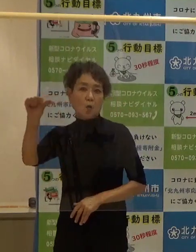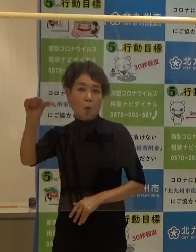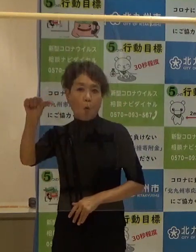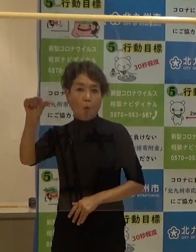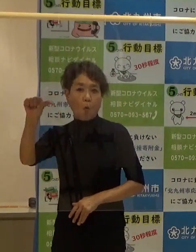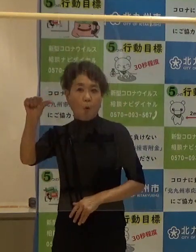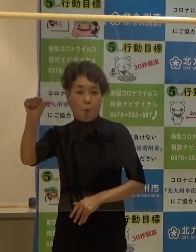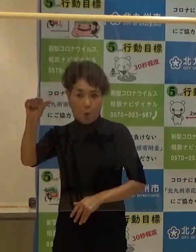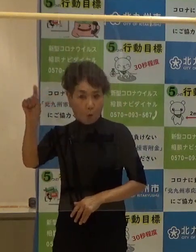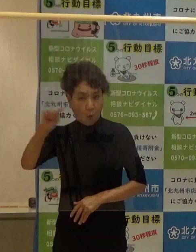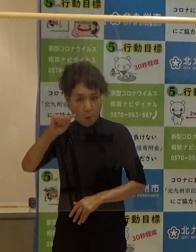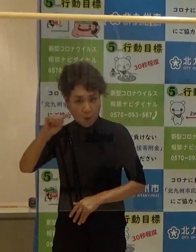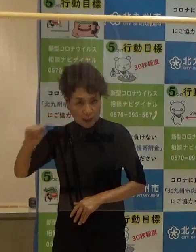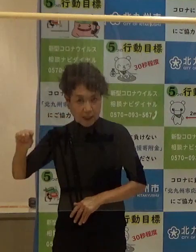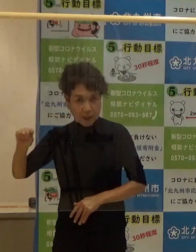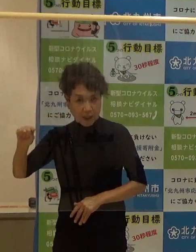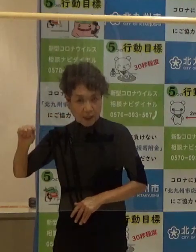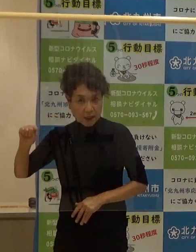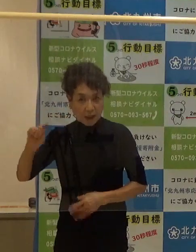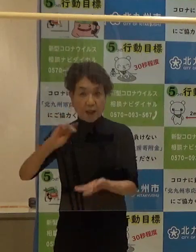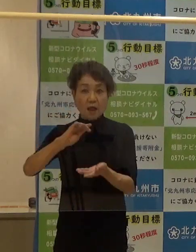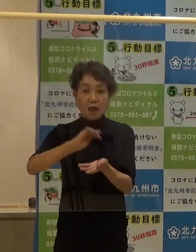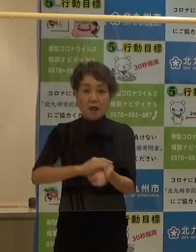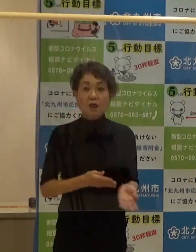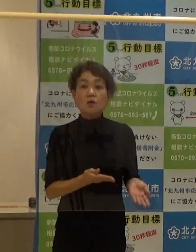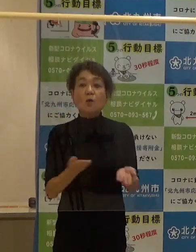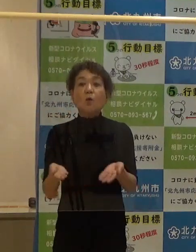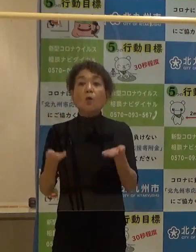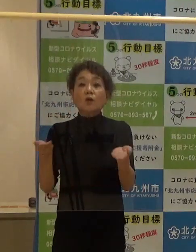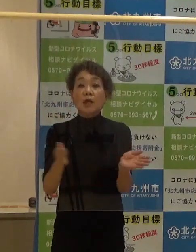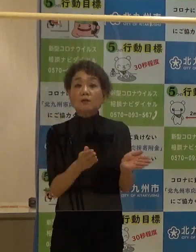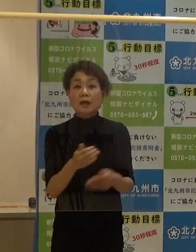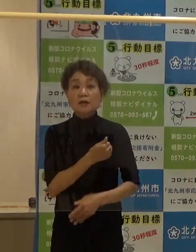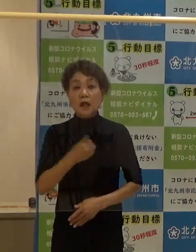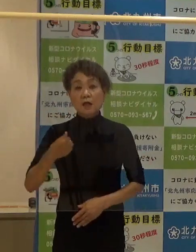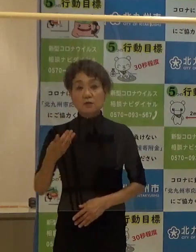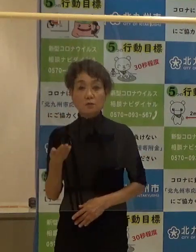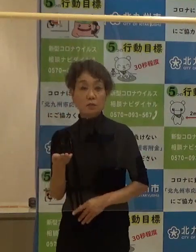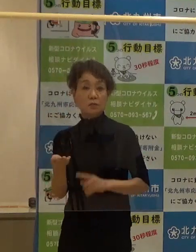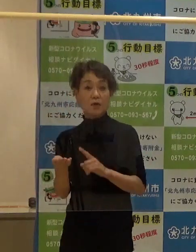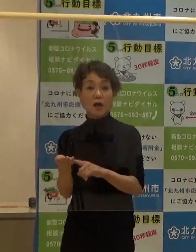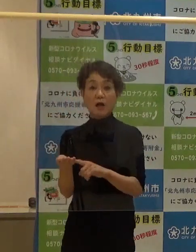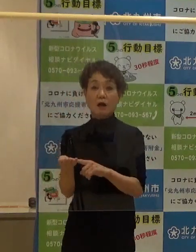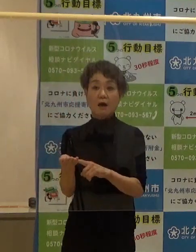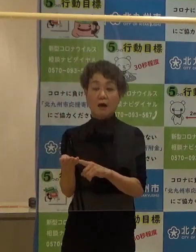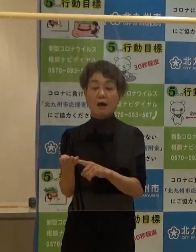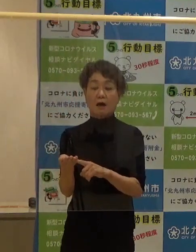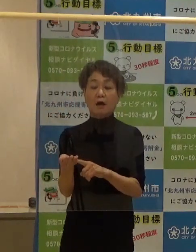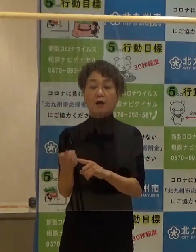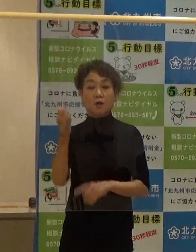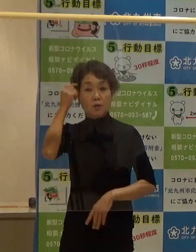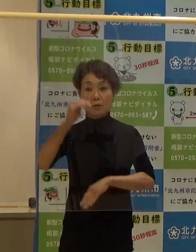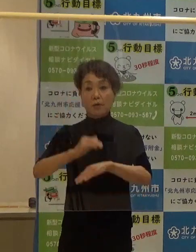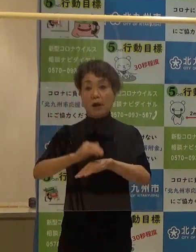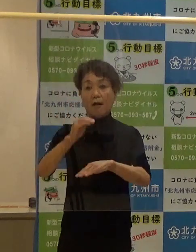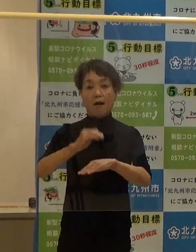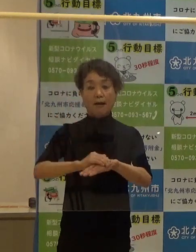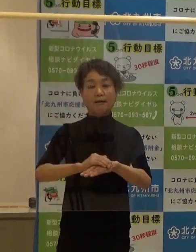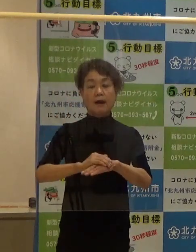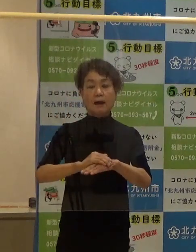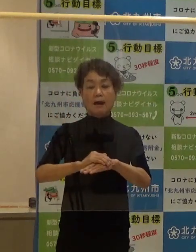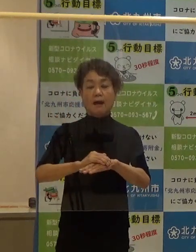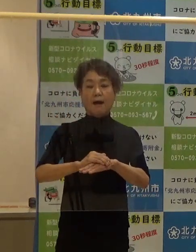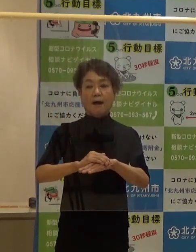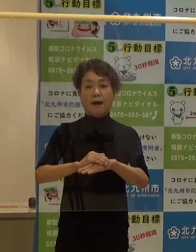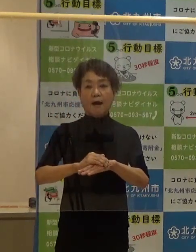2.5 ということ、これは医療提供体制が大丈夫かということ観点でありますので、あるべき